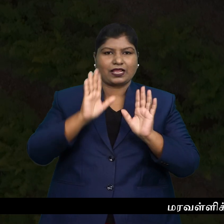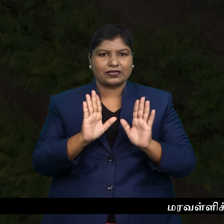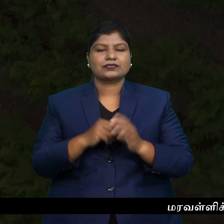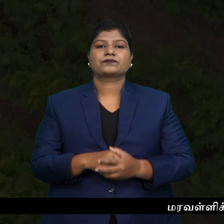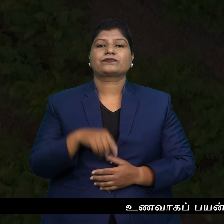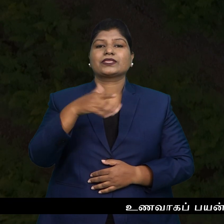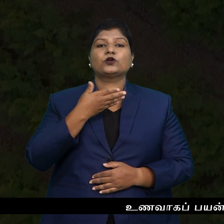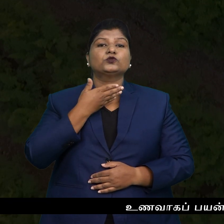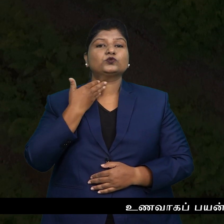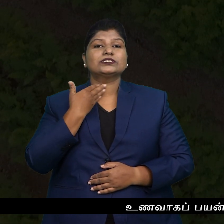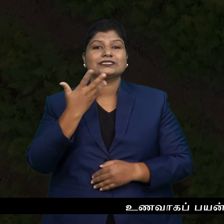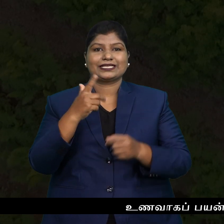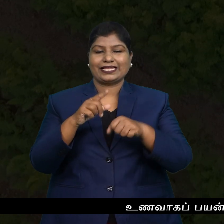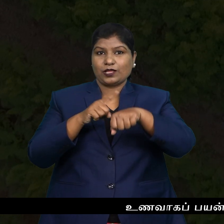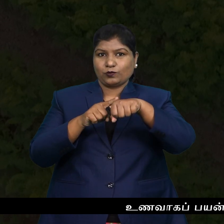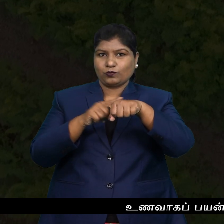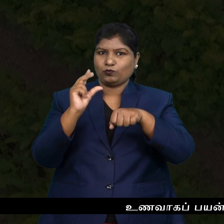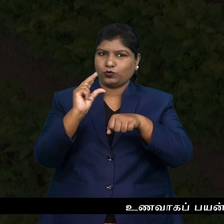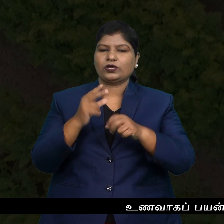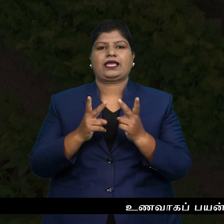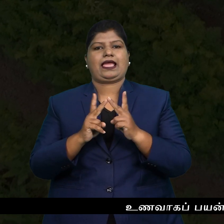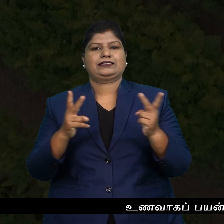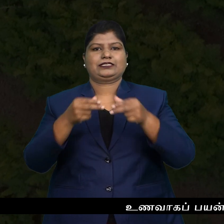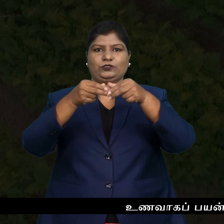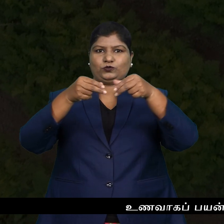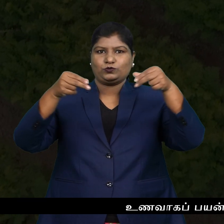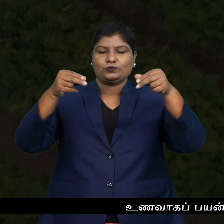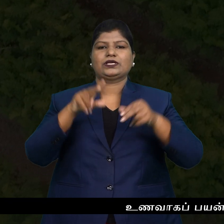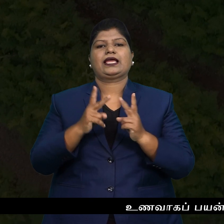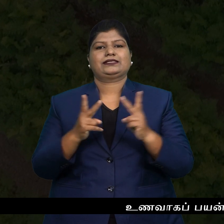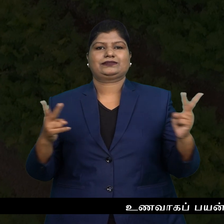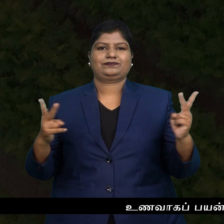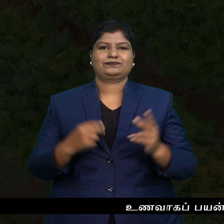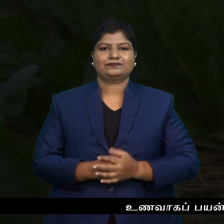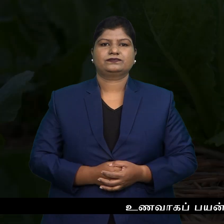மரவள்ளிக்கிழங்கு போன்றவை உணவாக பயன்படுத்தப்படும் தாவர வேர்கள்.